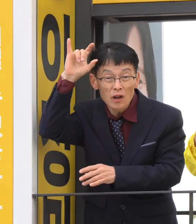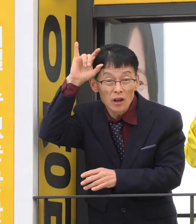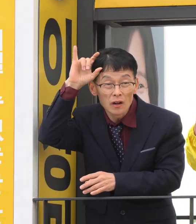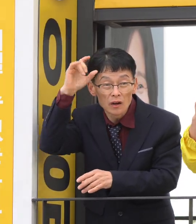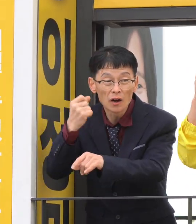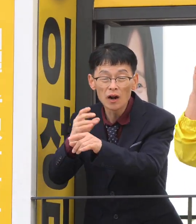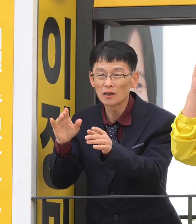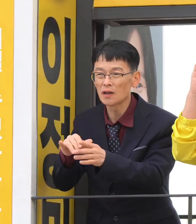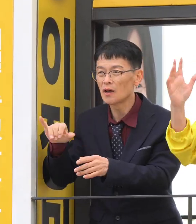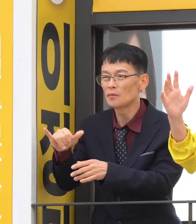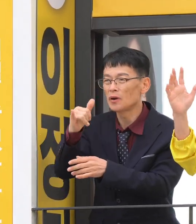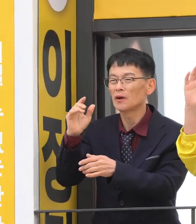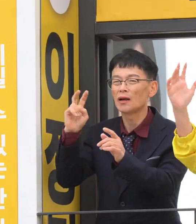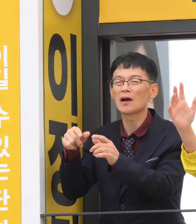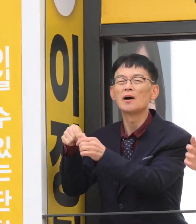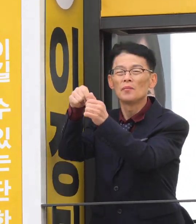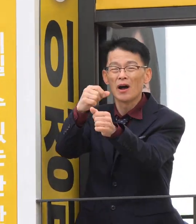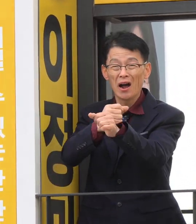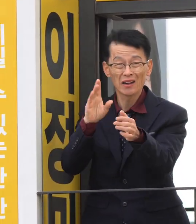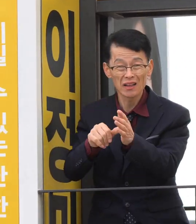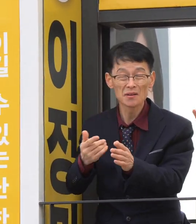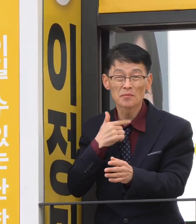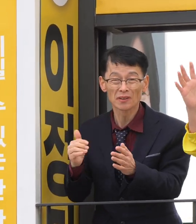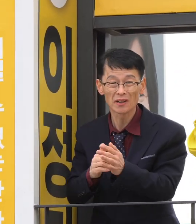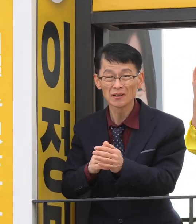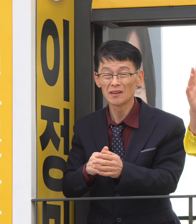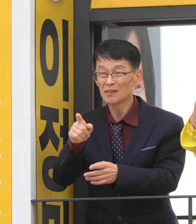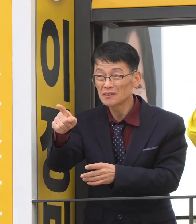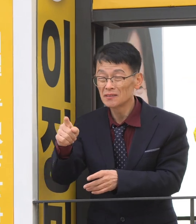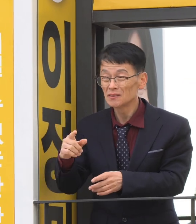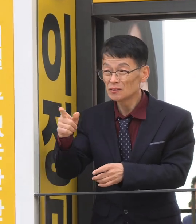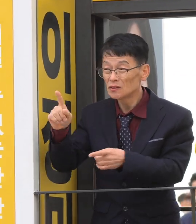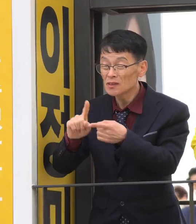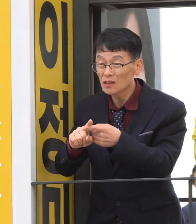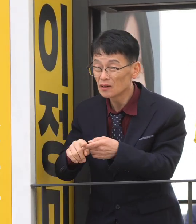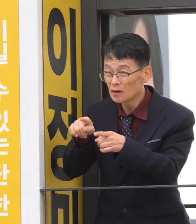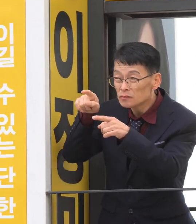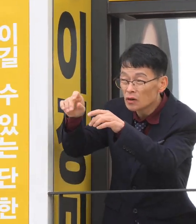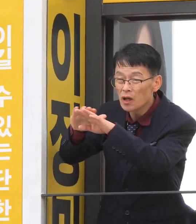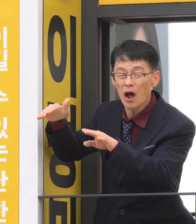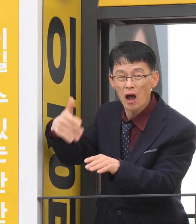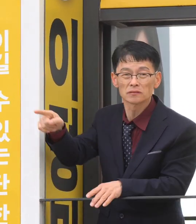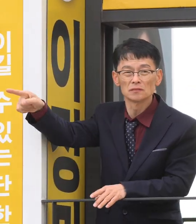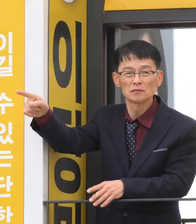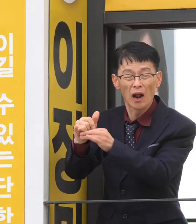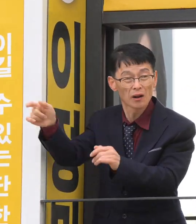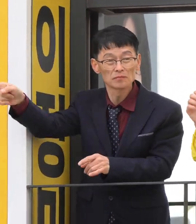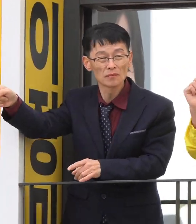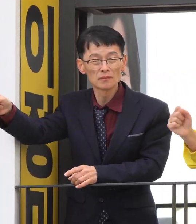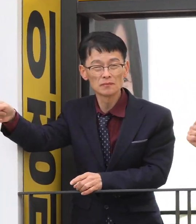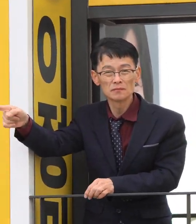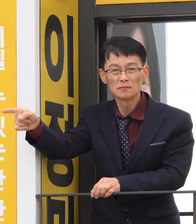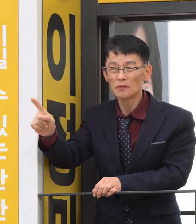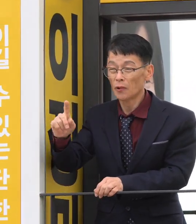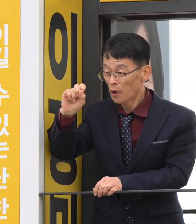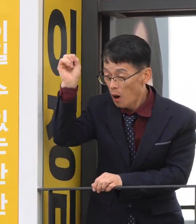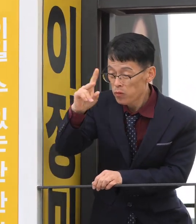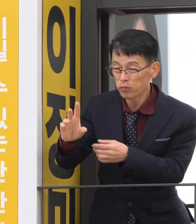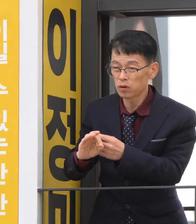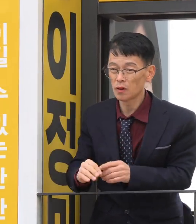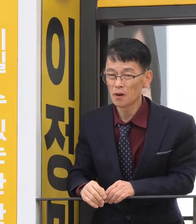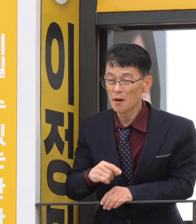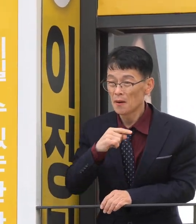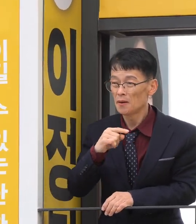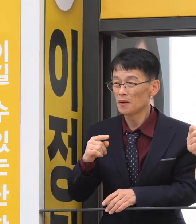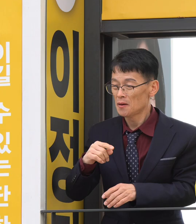의해서 공항공사 사장으로 임명되었다는 그 의혹을 아직도 해결하지 못한 사람이 어느 날